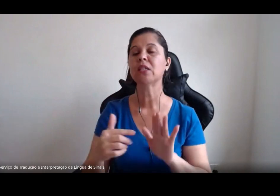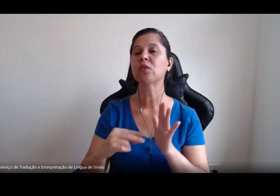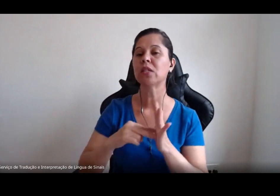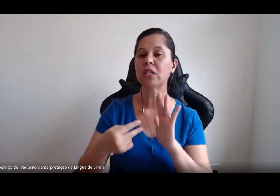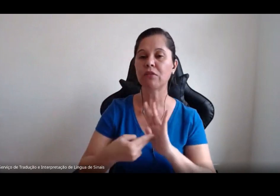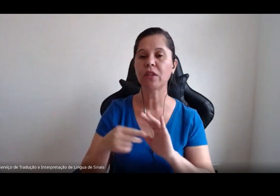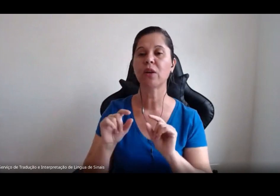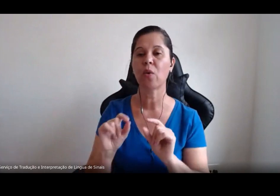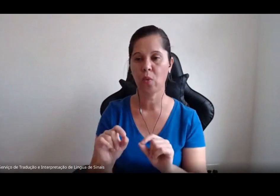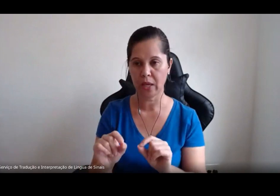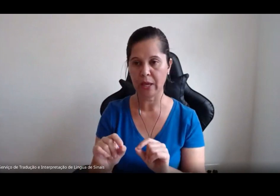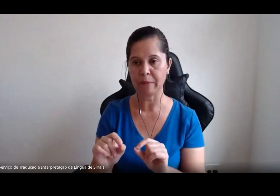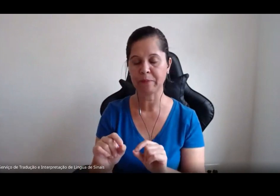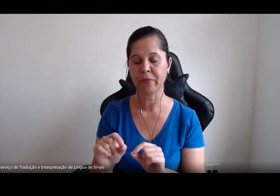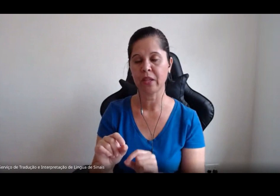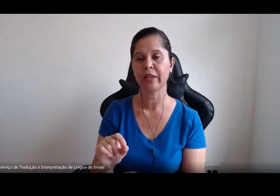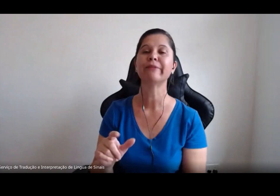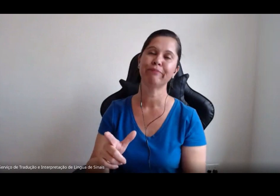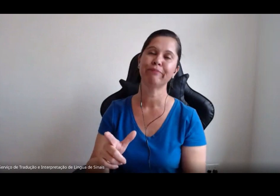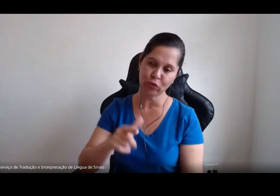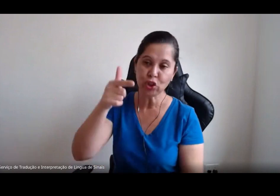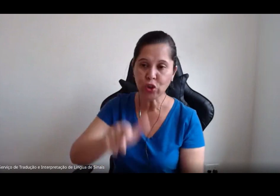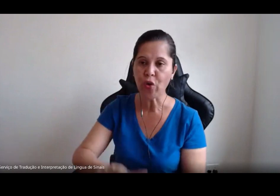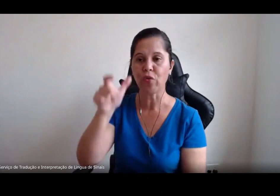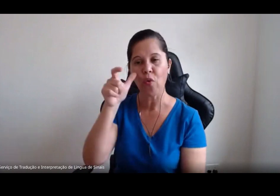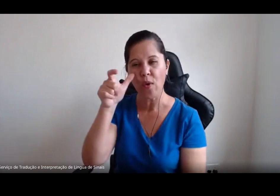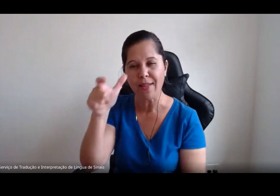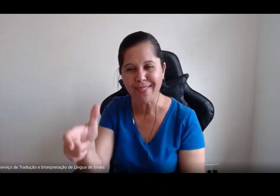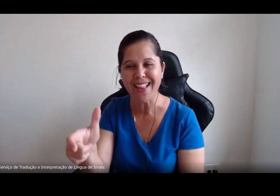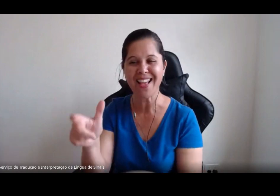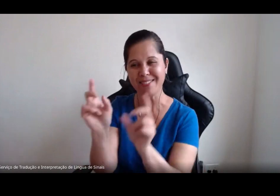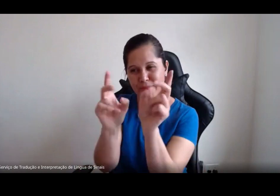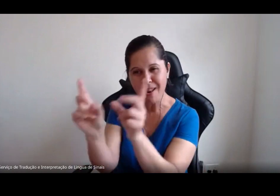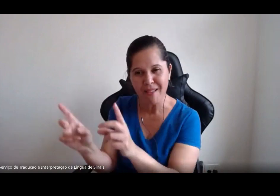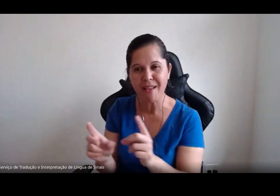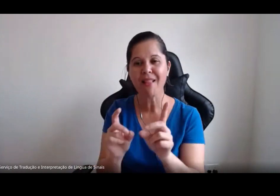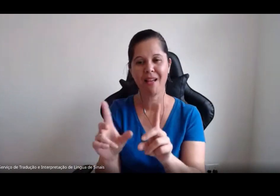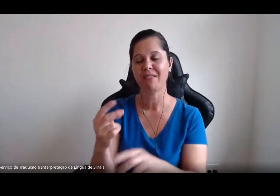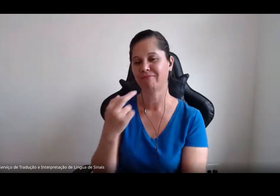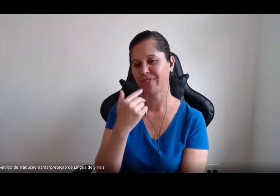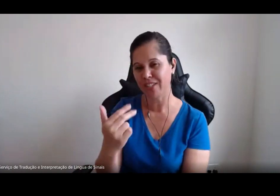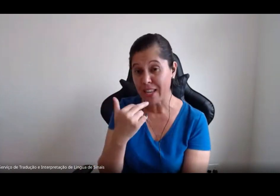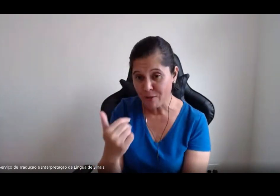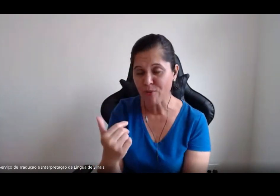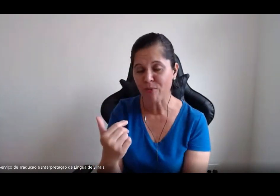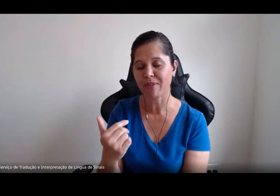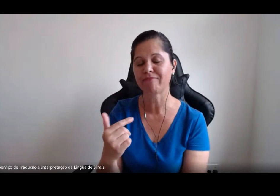só demonstra como os interesses mercadológicos sobre o conhecimento de